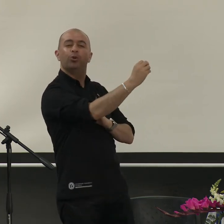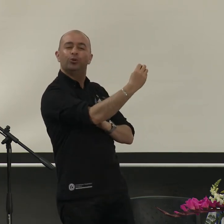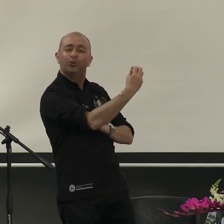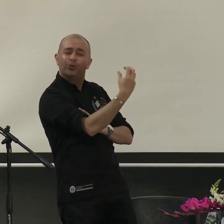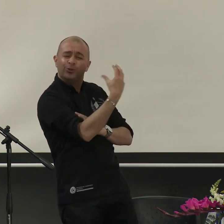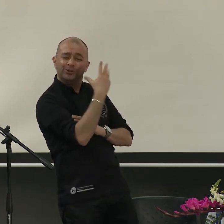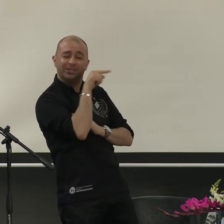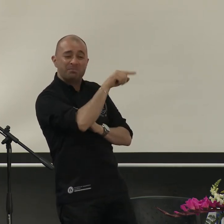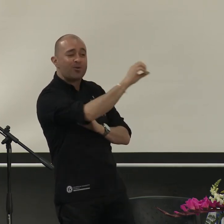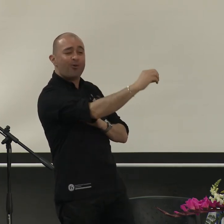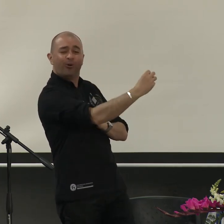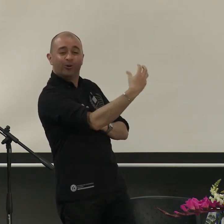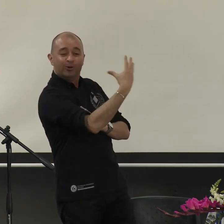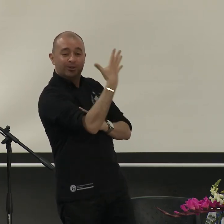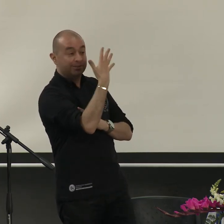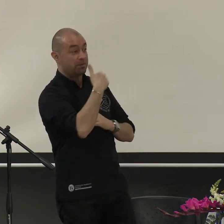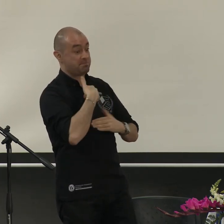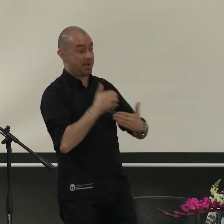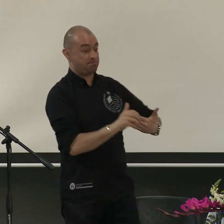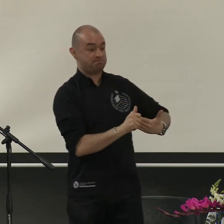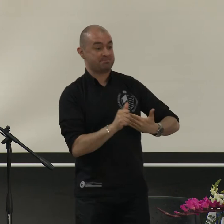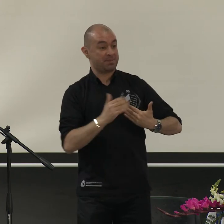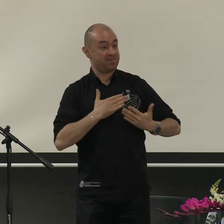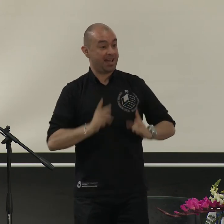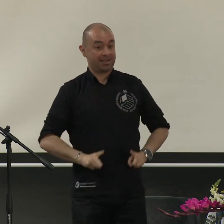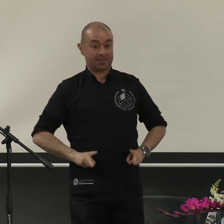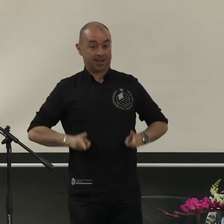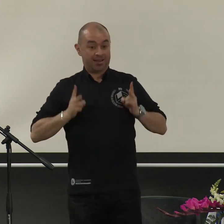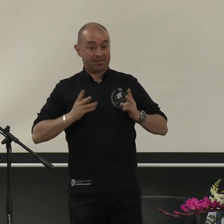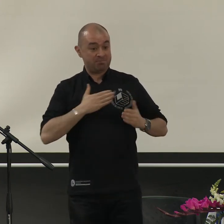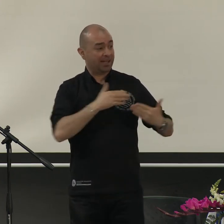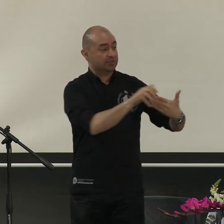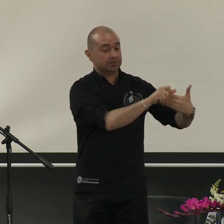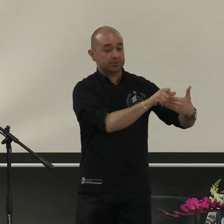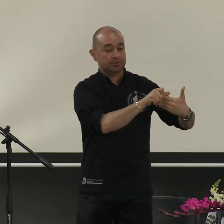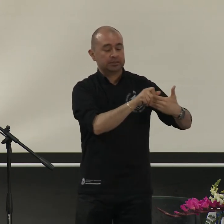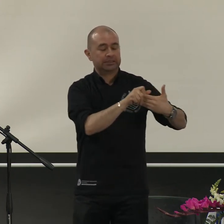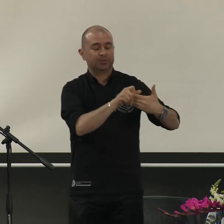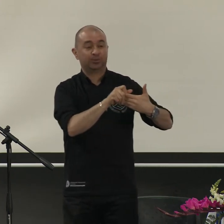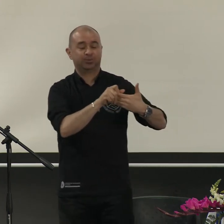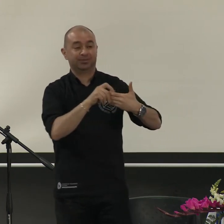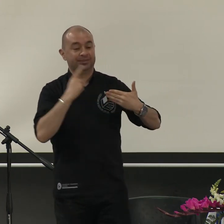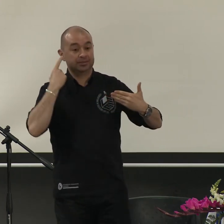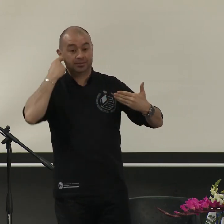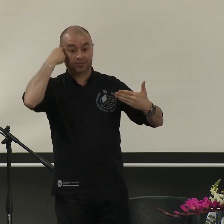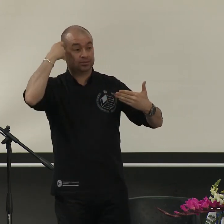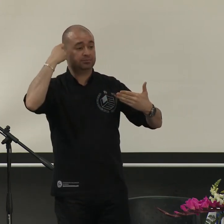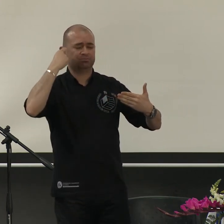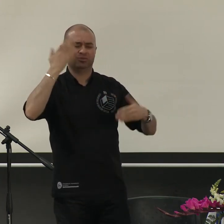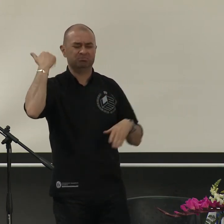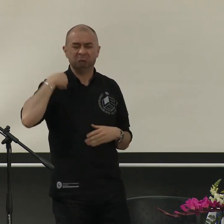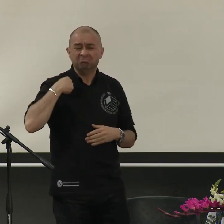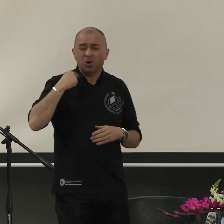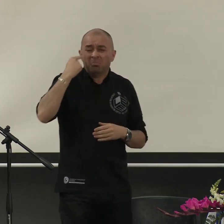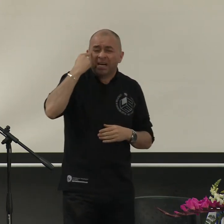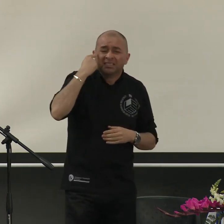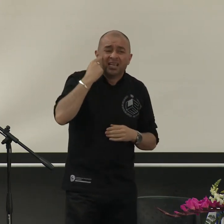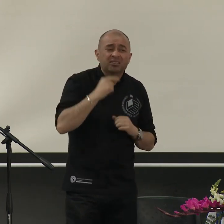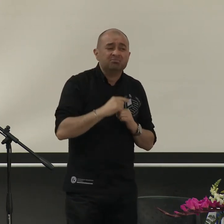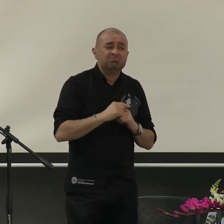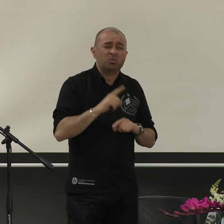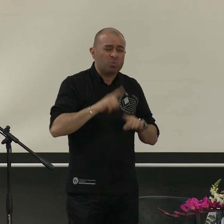no se encuentran a veces palabras pero la palabra que yo más puedo asimilar es que ha sido una luz ha sido